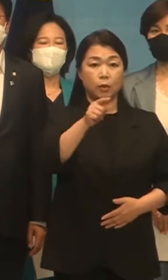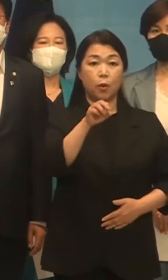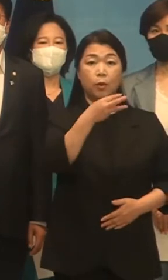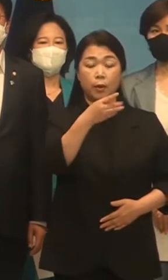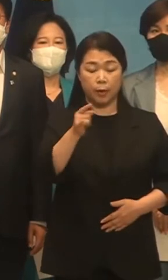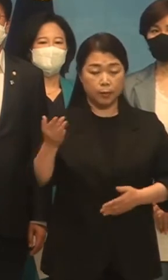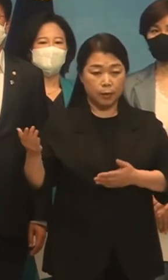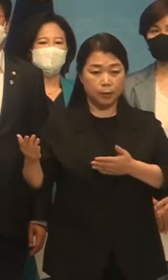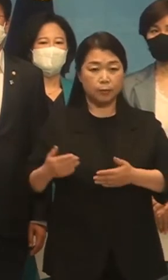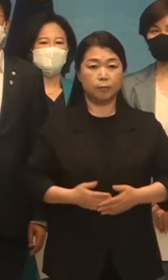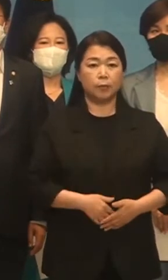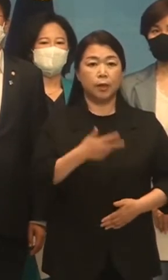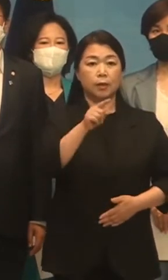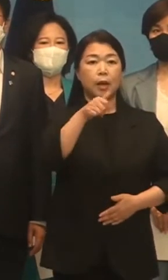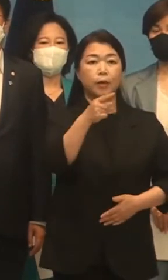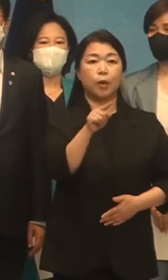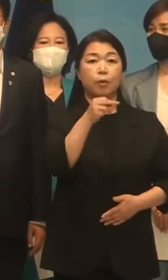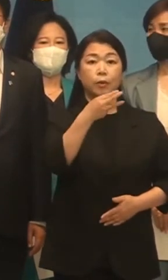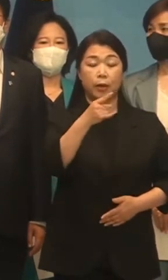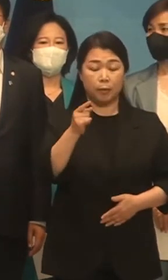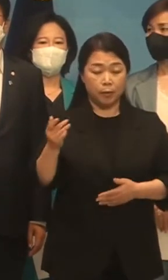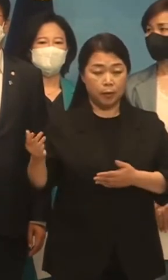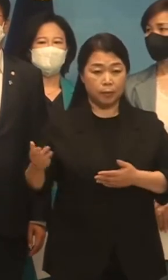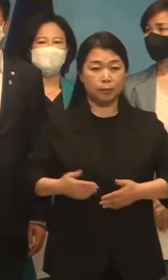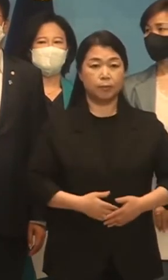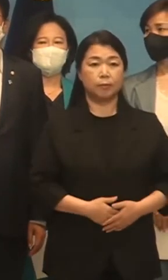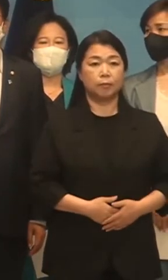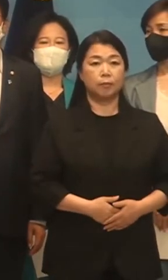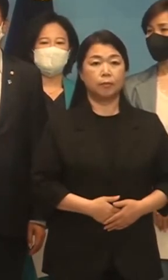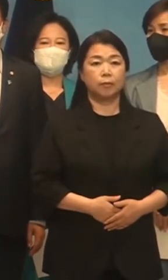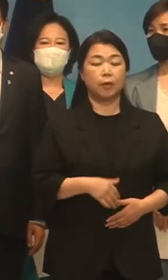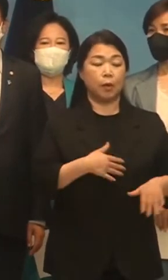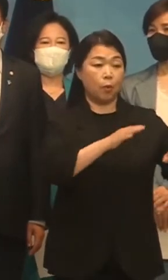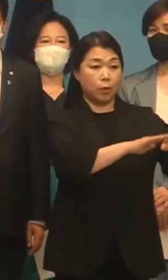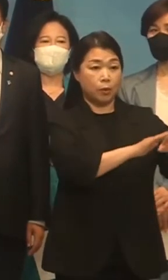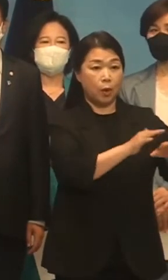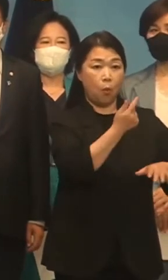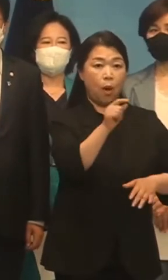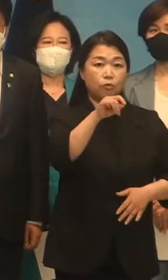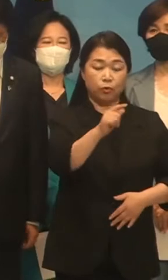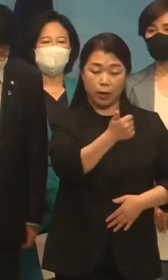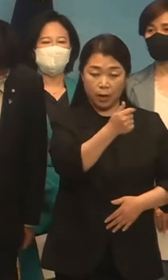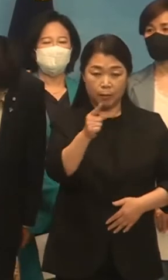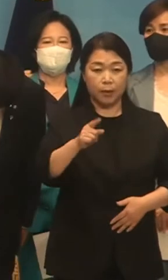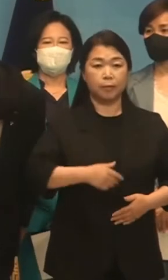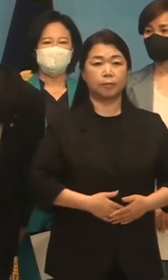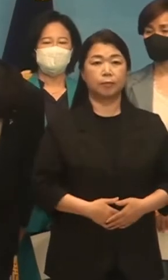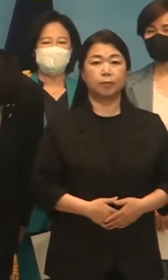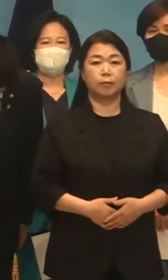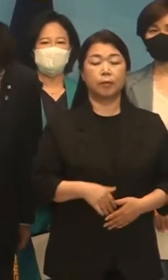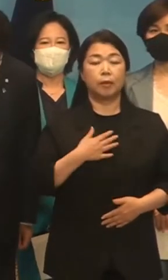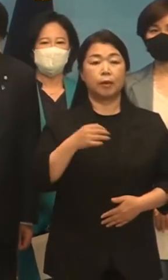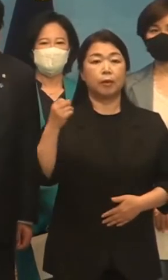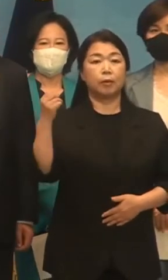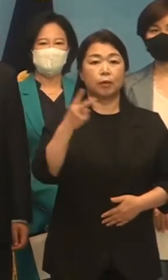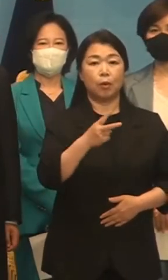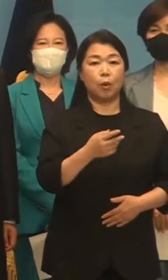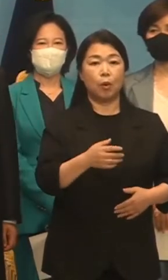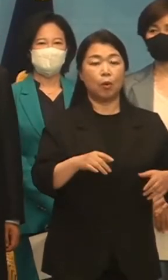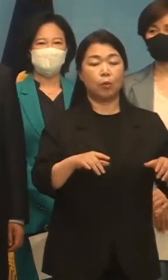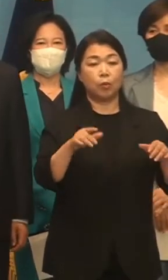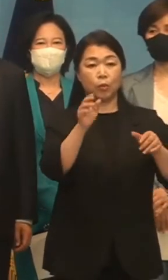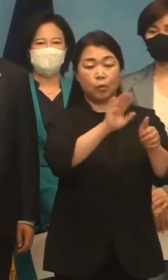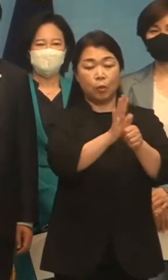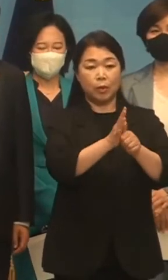의원님 모셨습니다. 네, 장경태 의원님 모셨습니다. 네, 그리고 제 왼쪽에 황우나 의원님 모셨습니다. 네, 그리고